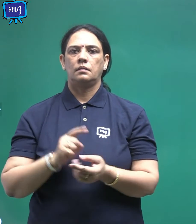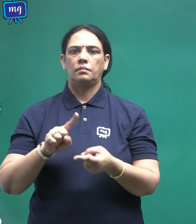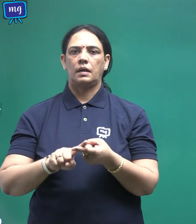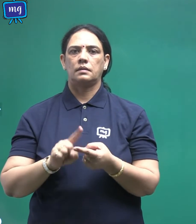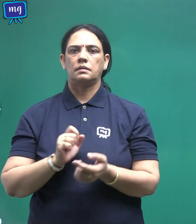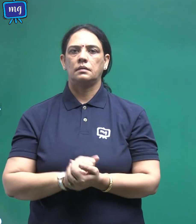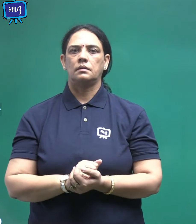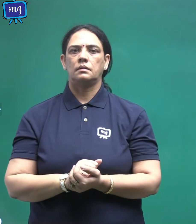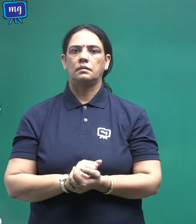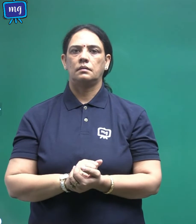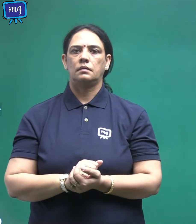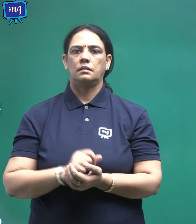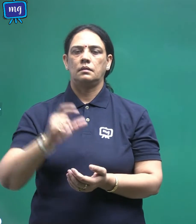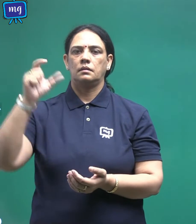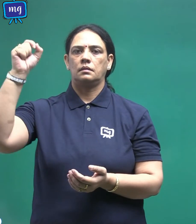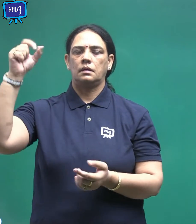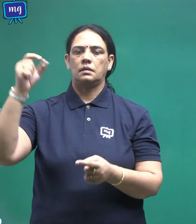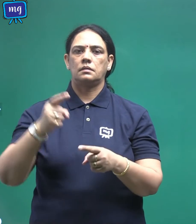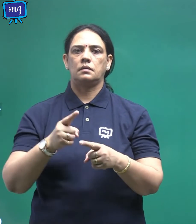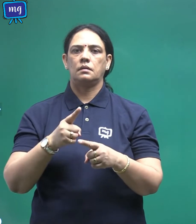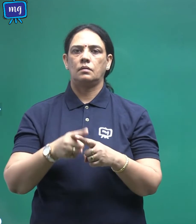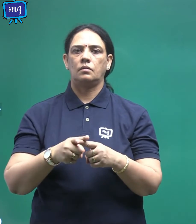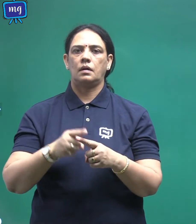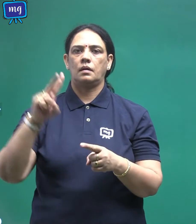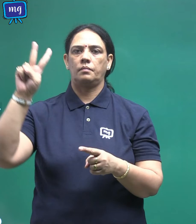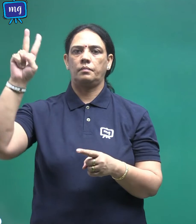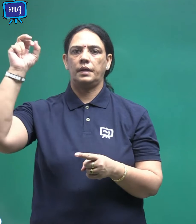प्लस 10 गुणा 20